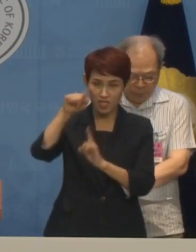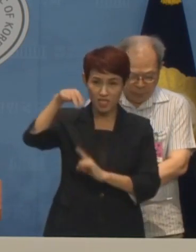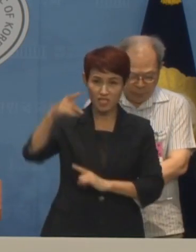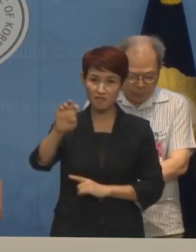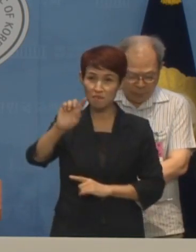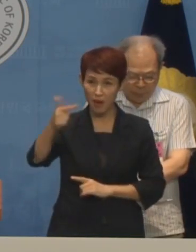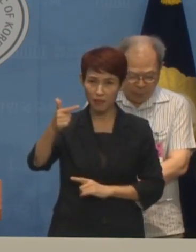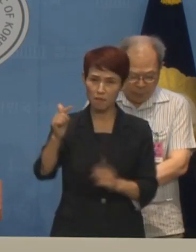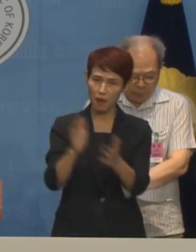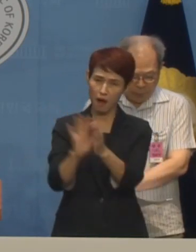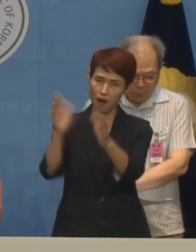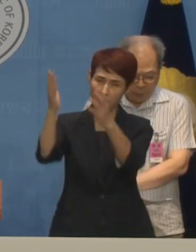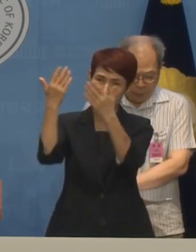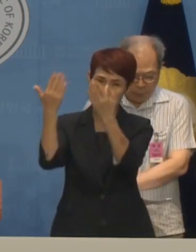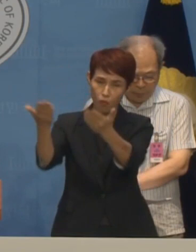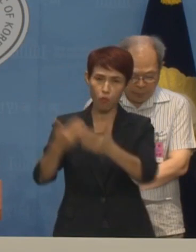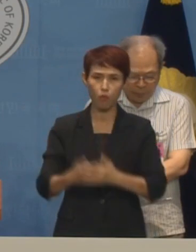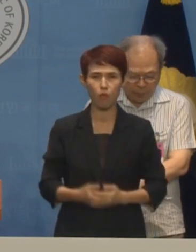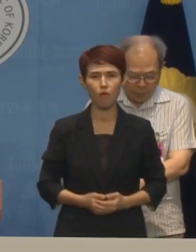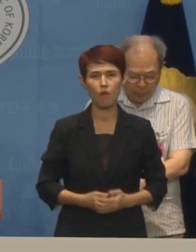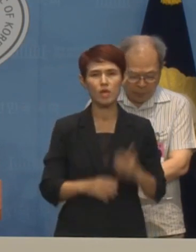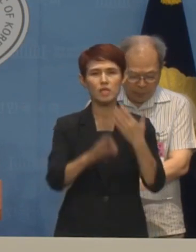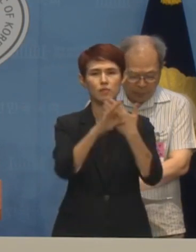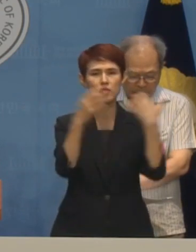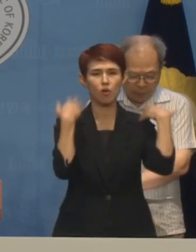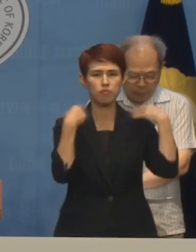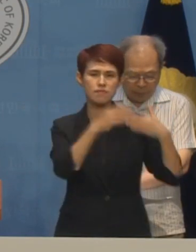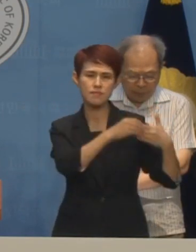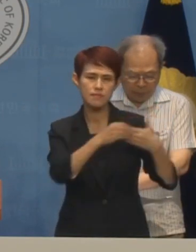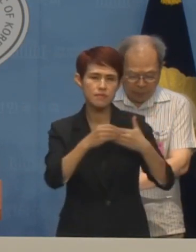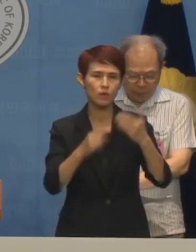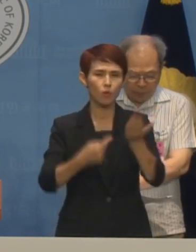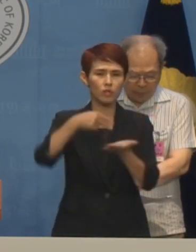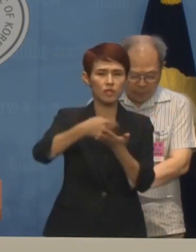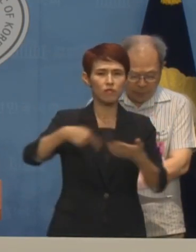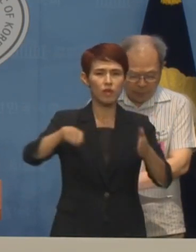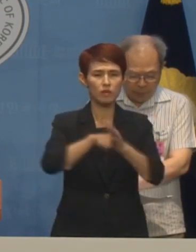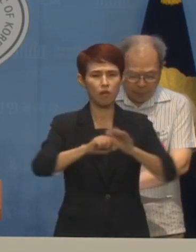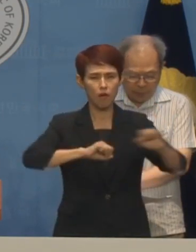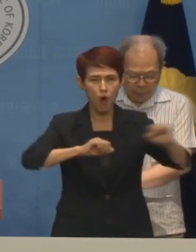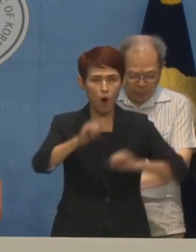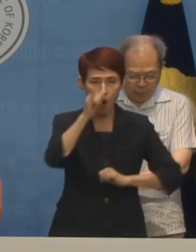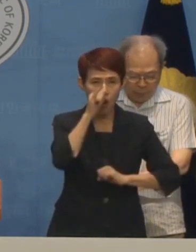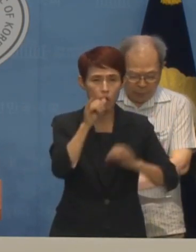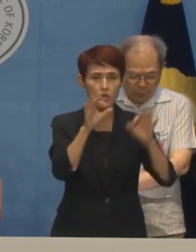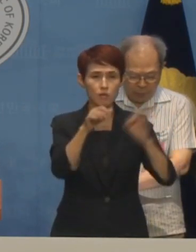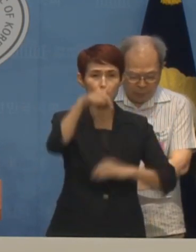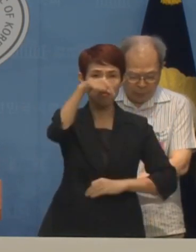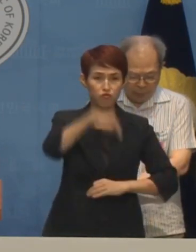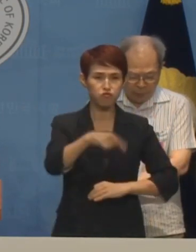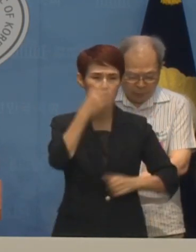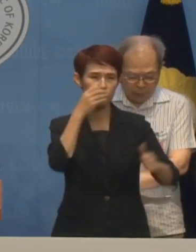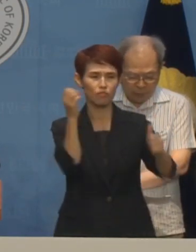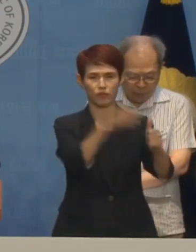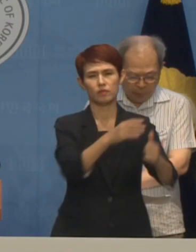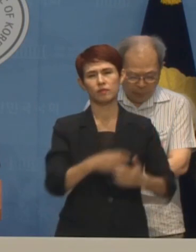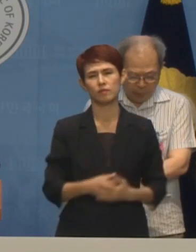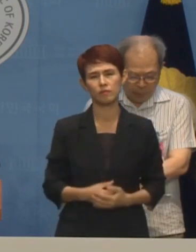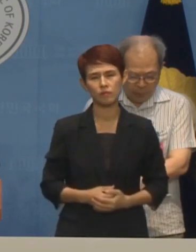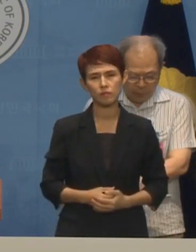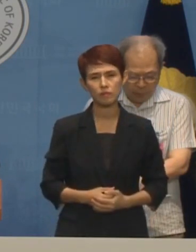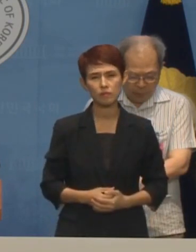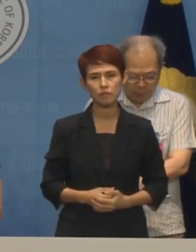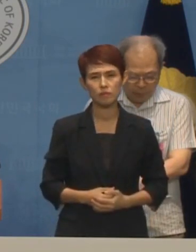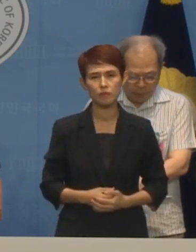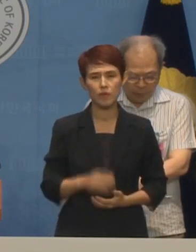반대로 임시정부를 이끌며 평생을 조국의 독립을 위해 바친 백범 김구를 폄훼했다. 또